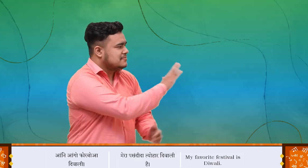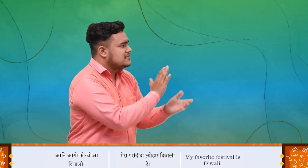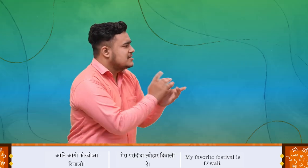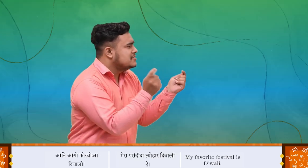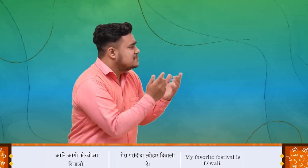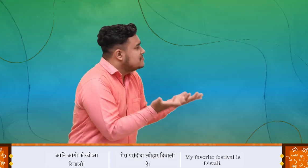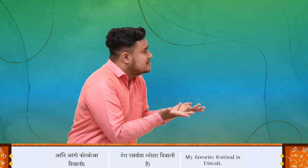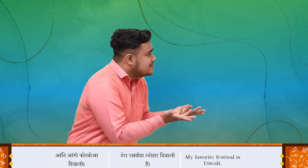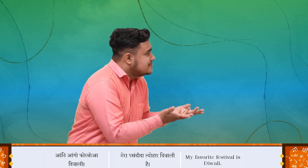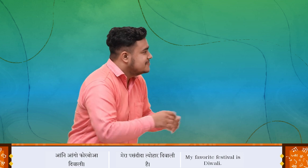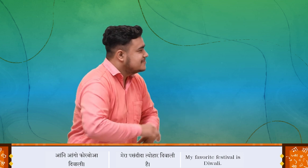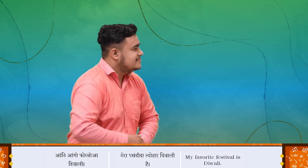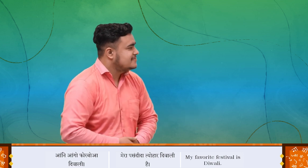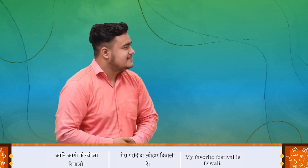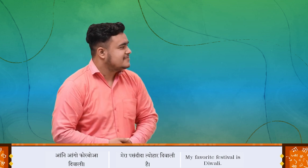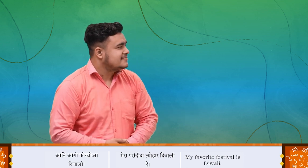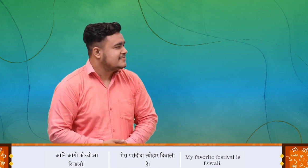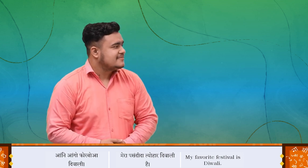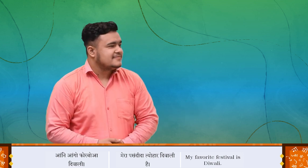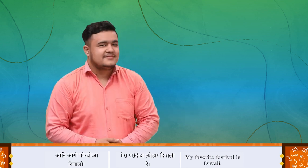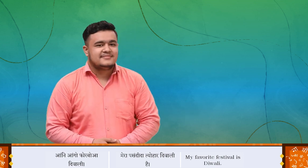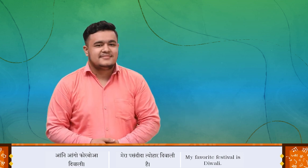आंनि आंगो फोरबोआ दिवाली।